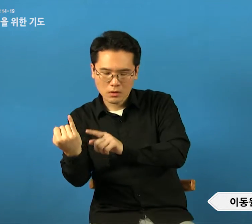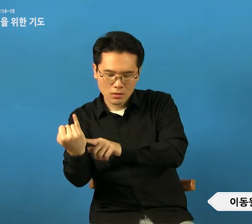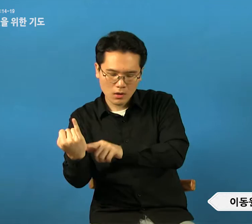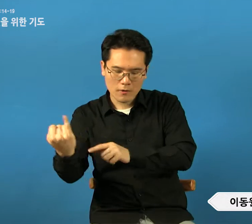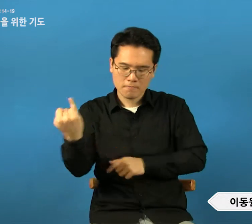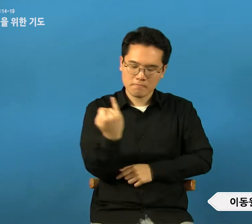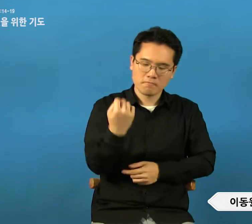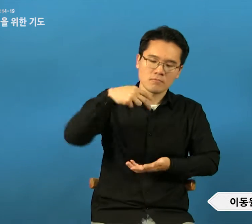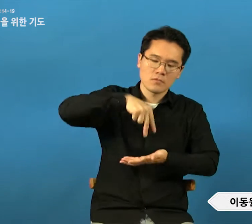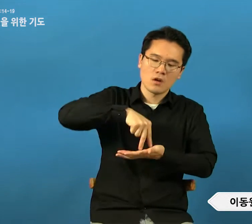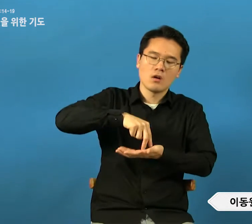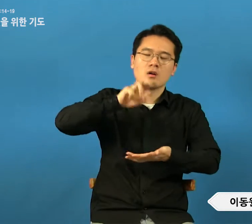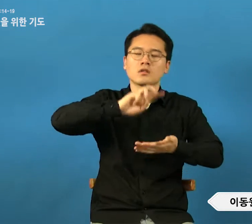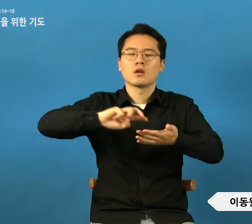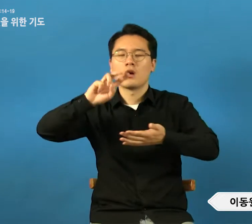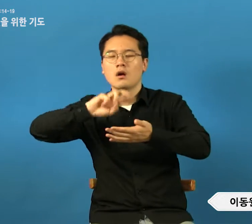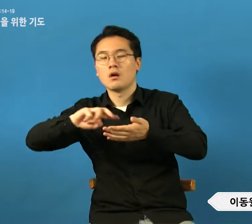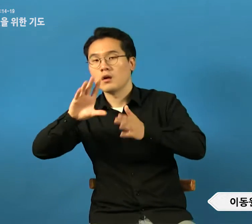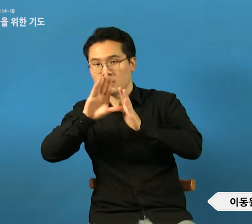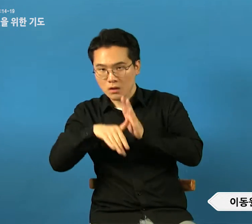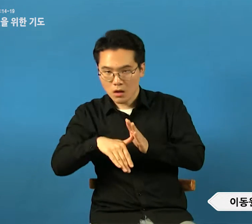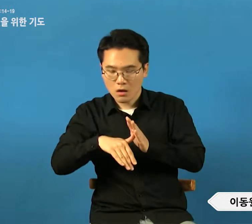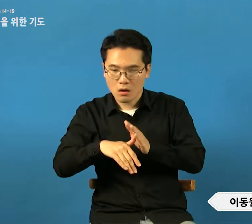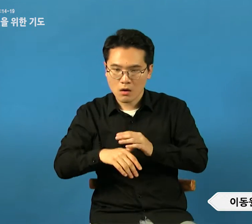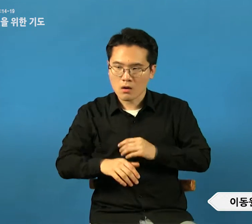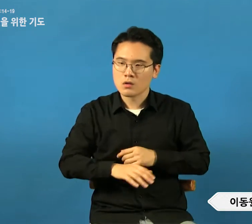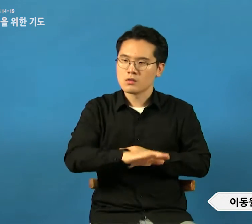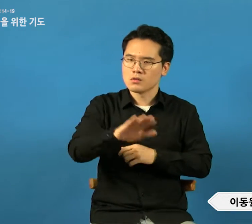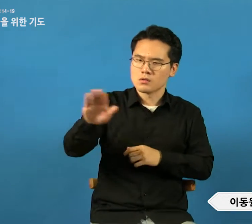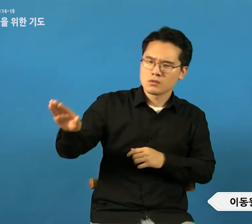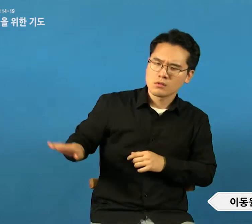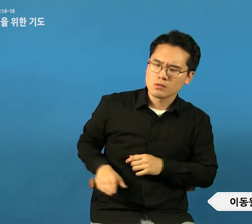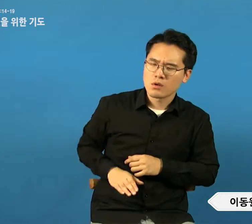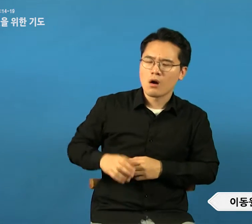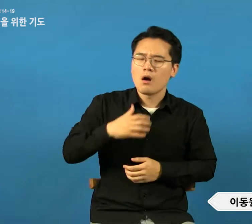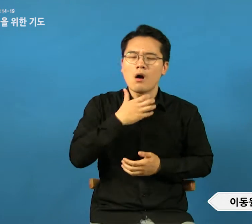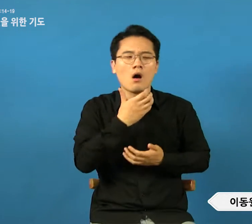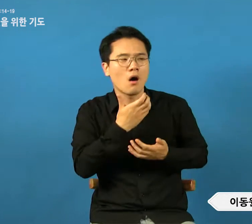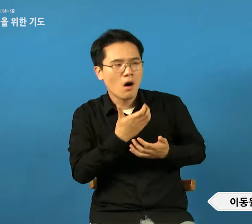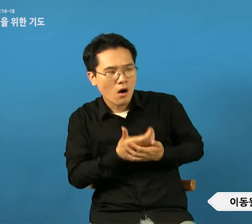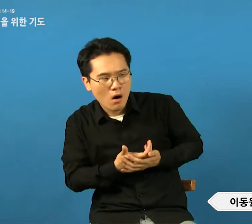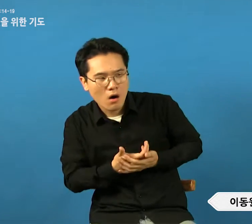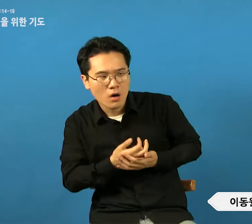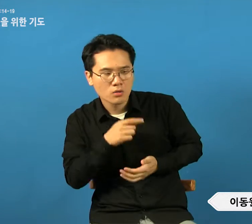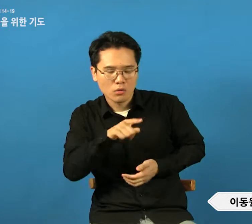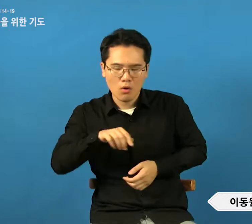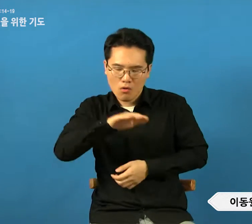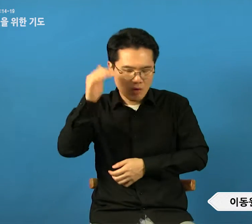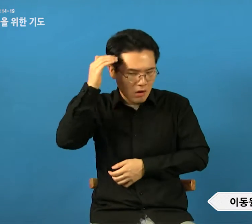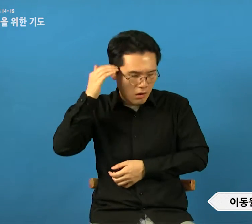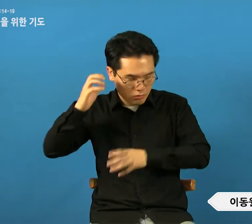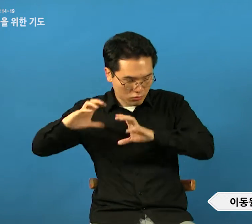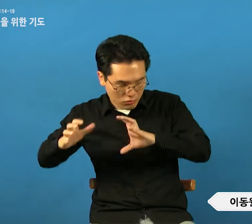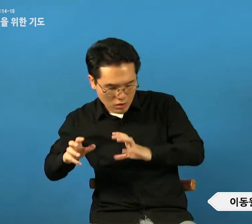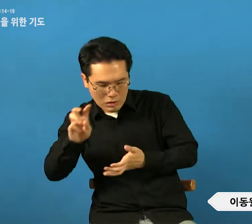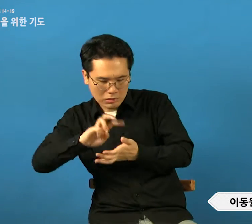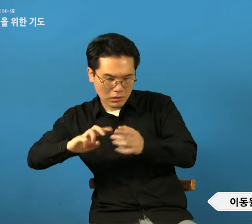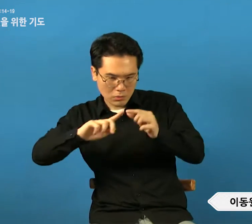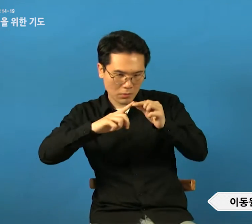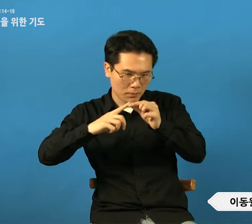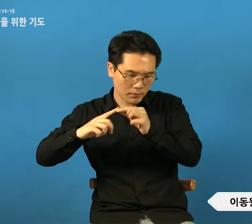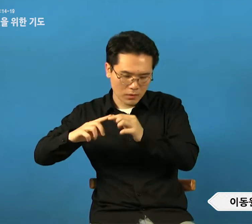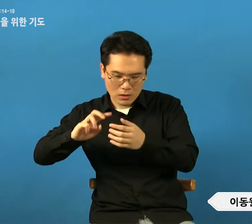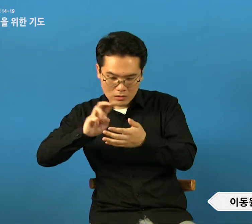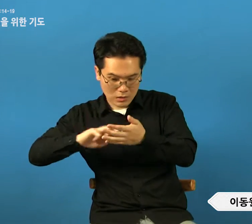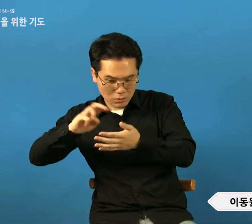한국 대표들이 이 찬양을 본격적으로 우리 찬송가 속에 집어넣어서 부르기 시작한 것입니다.